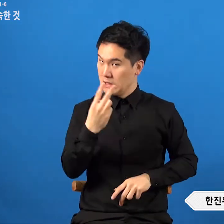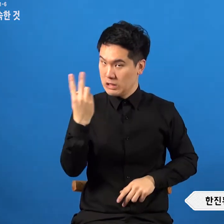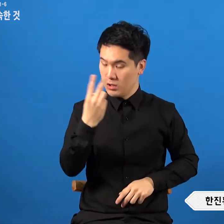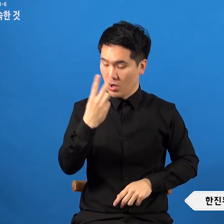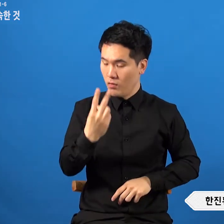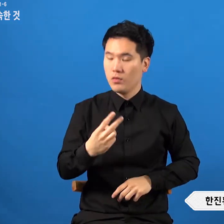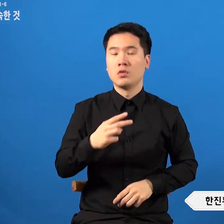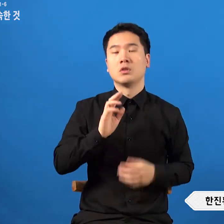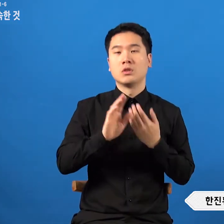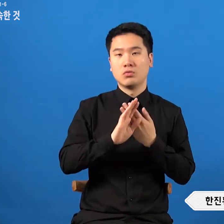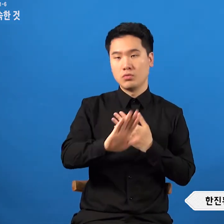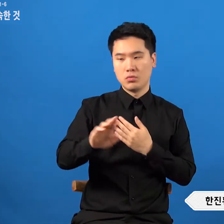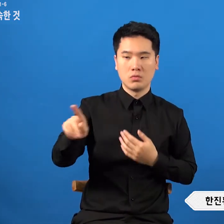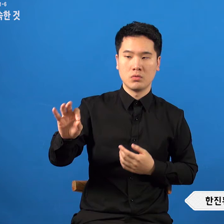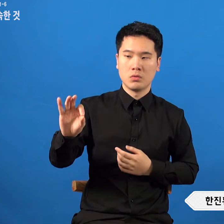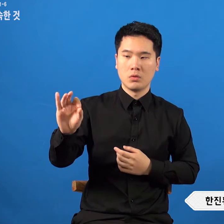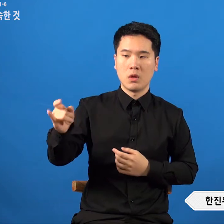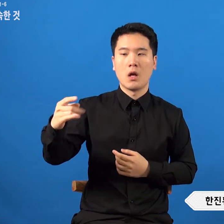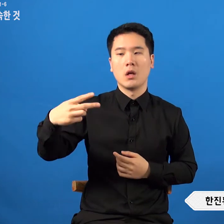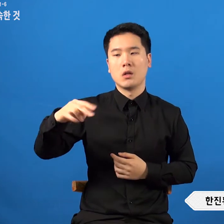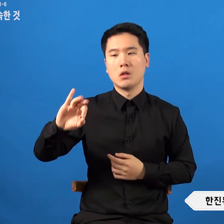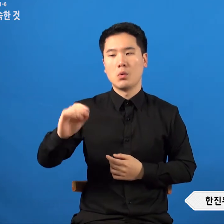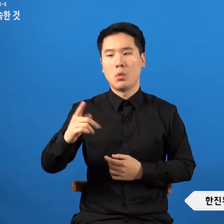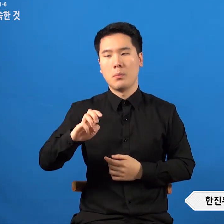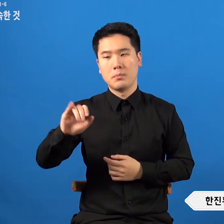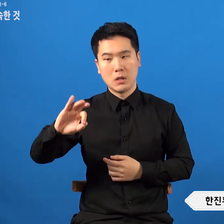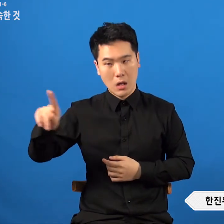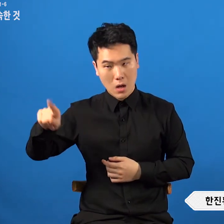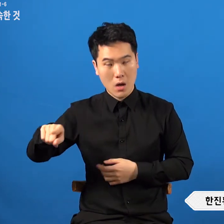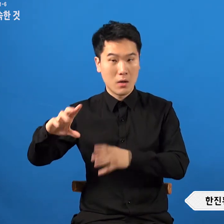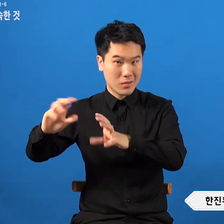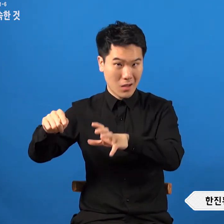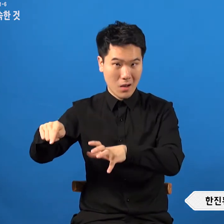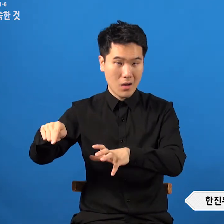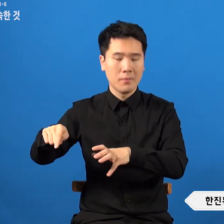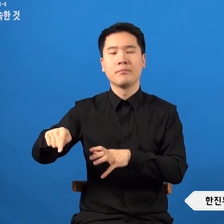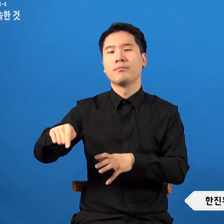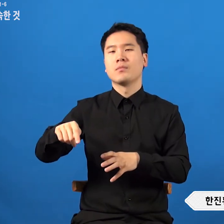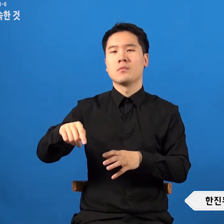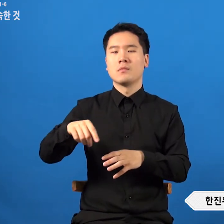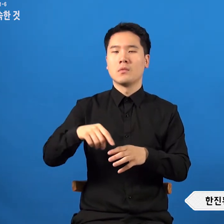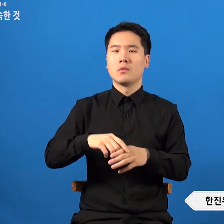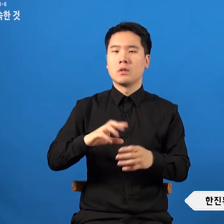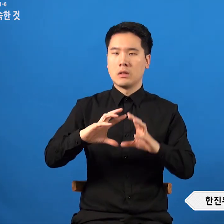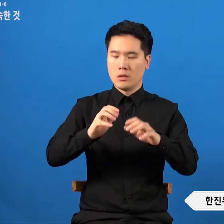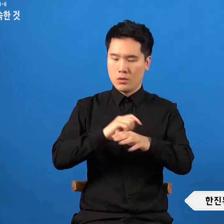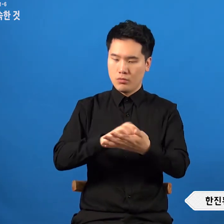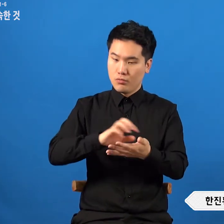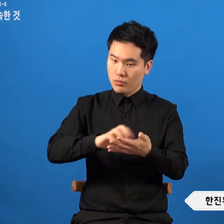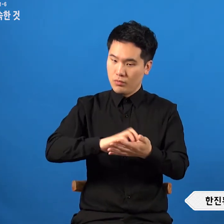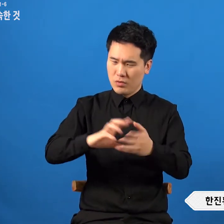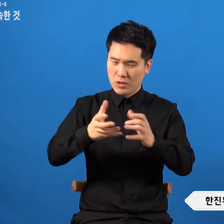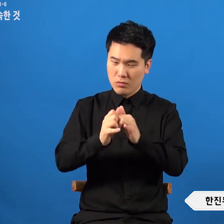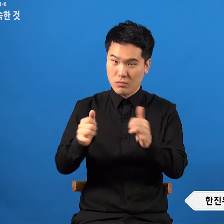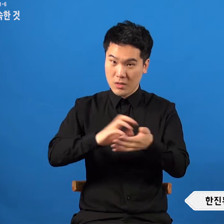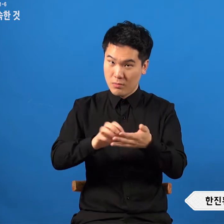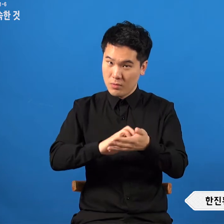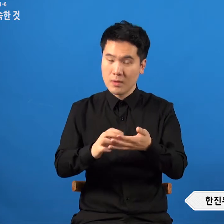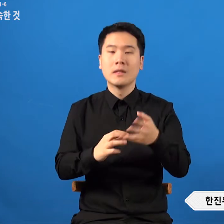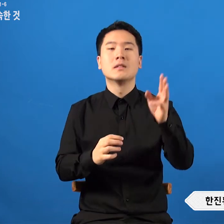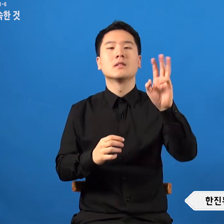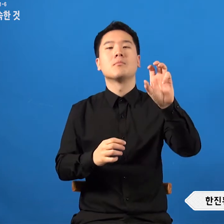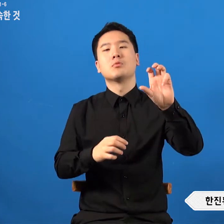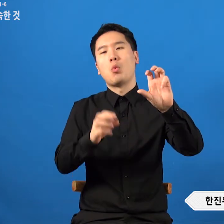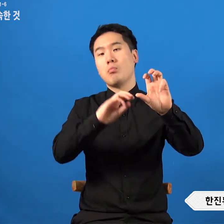지금 에티오피아는 인구 중에 35%가 예수님을 믿는 그런